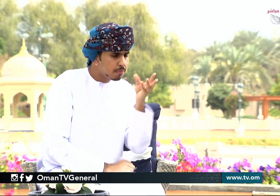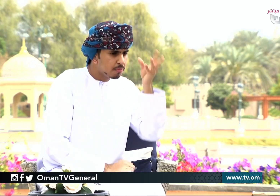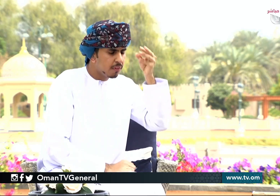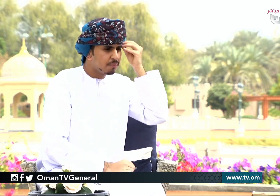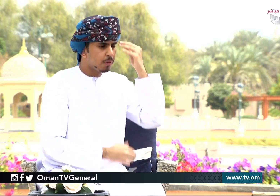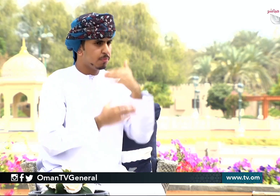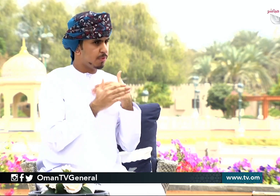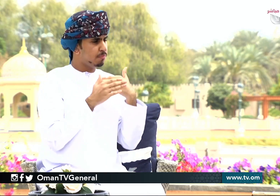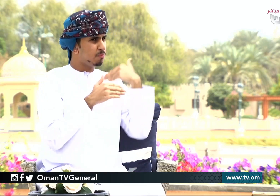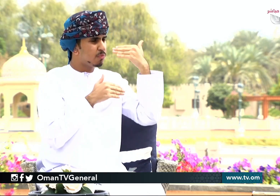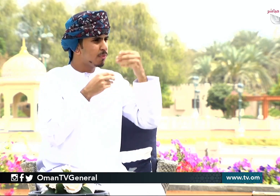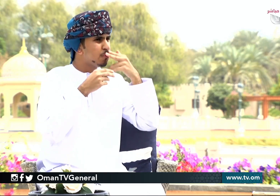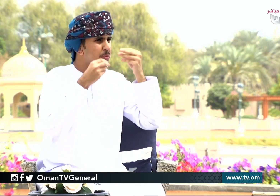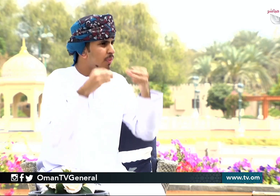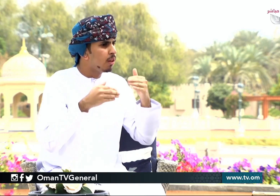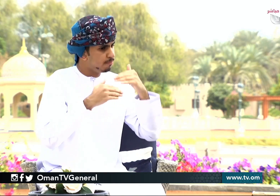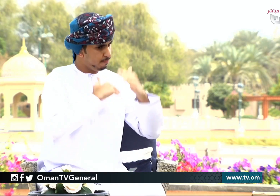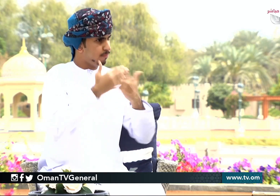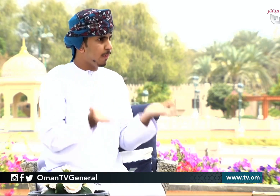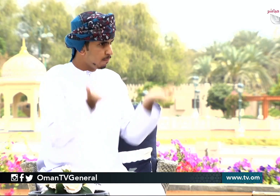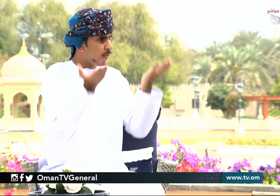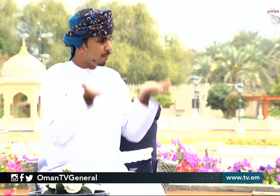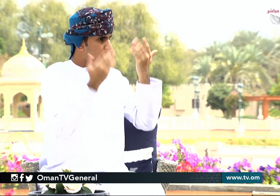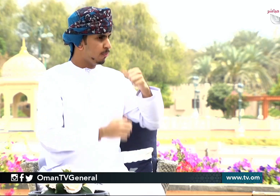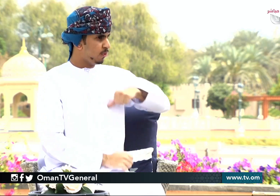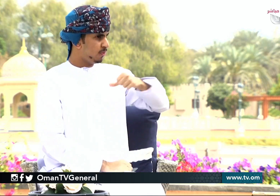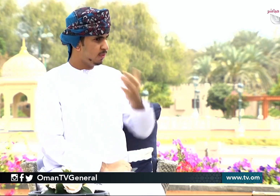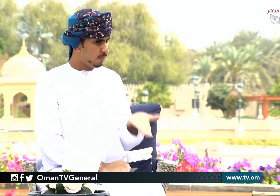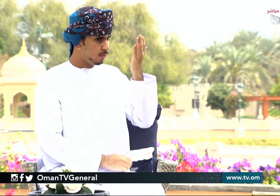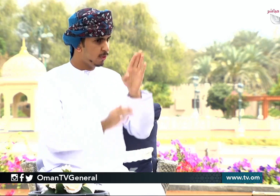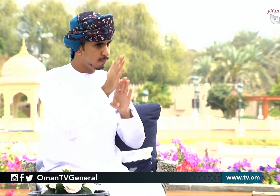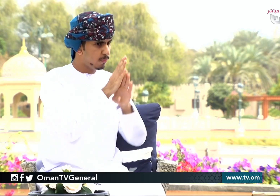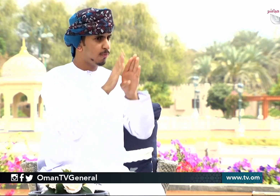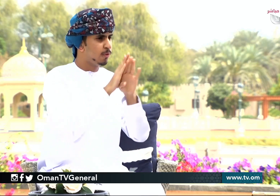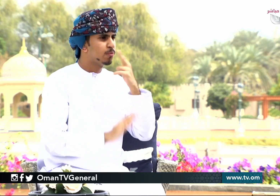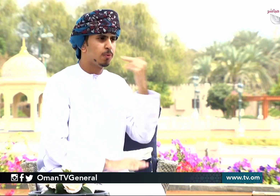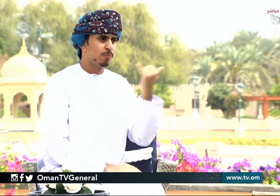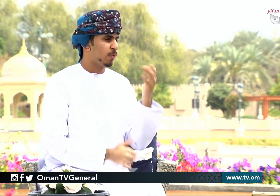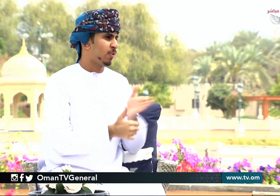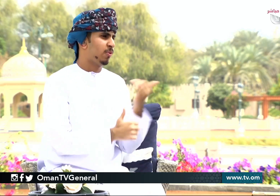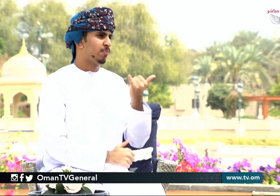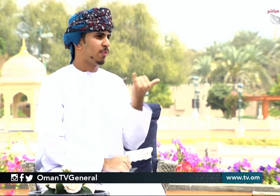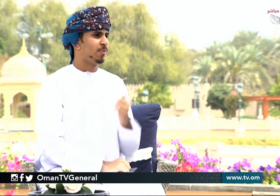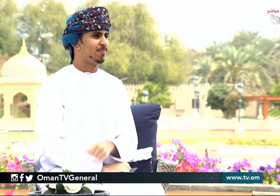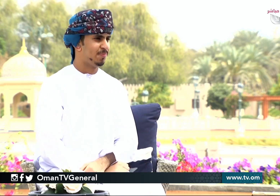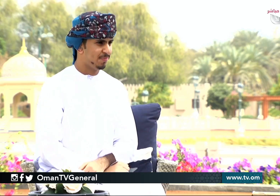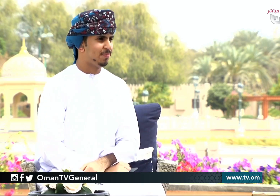اختياري وتثقيفي في هذا الجانب، حبيت ان انا ارفع من وعي الصم والعميل معاهم ويطوروا من مستواهم ويكونوا